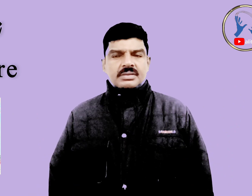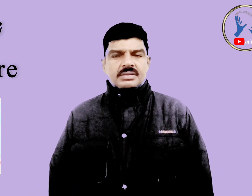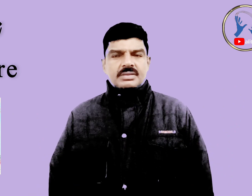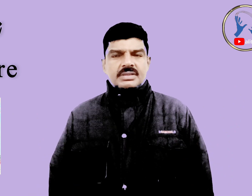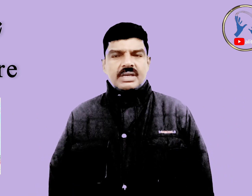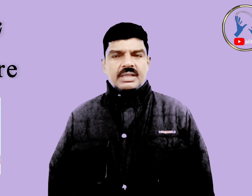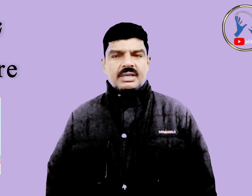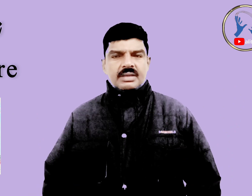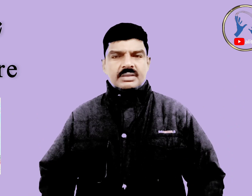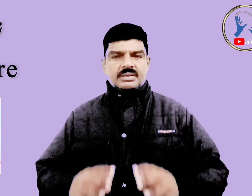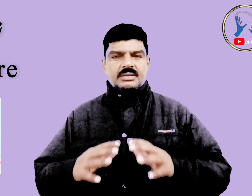ज्यादा।